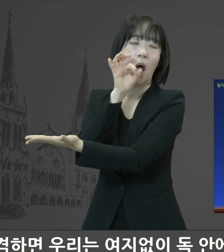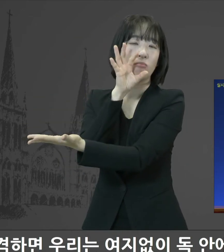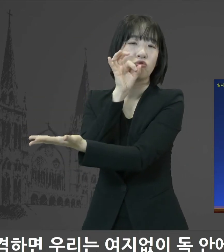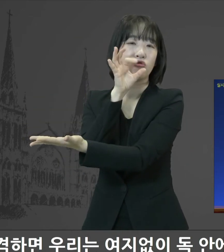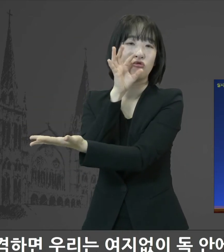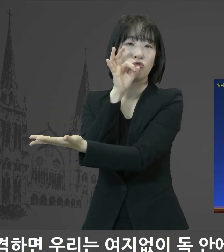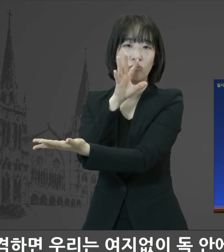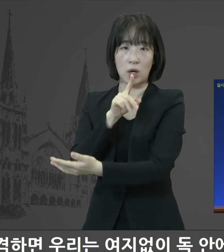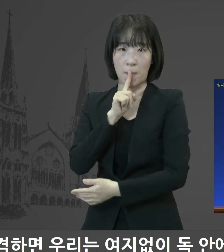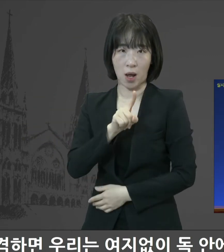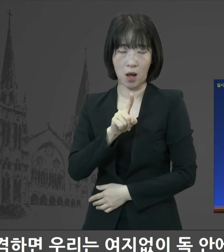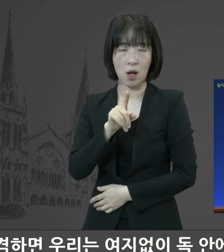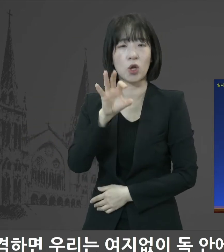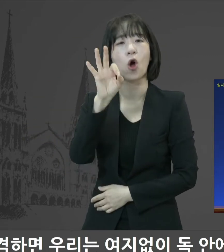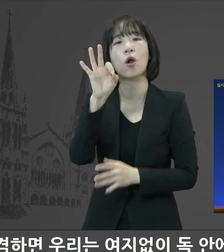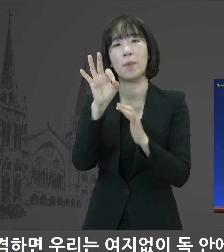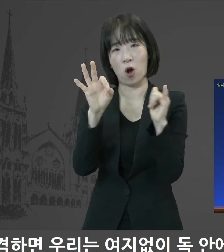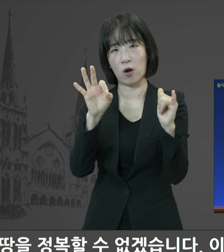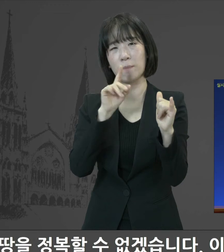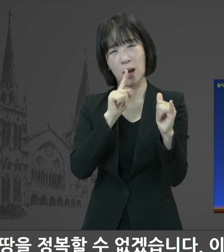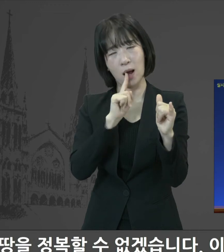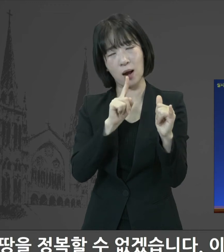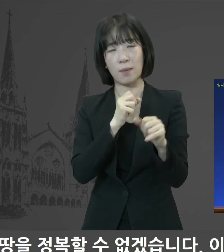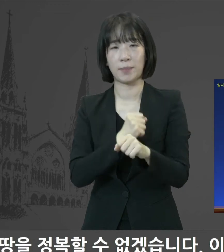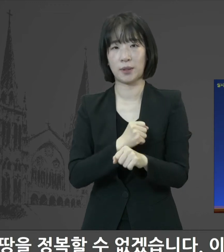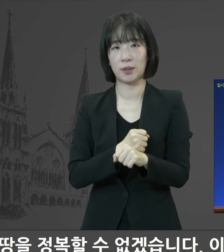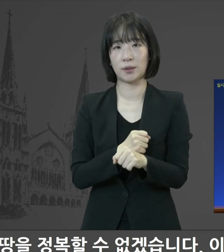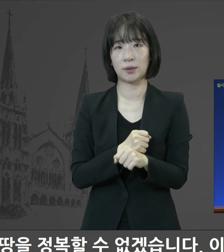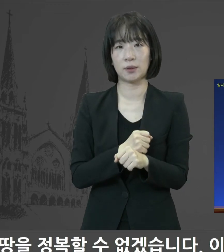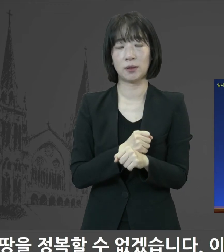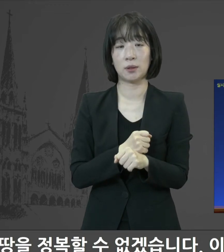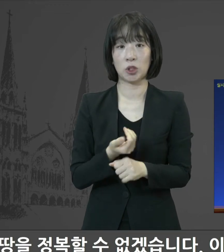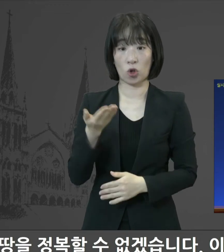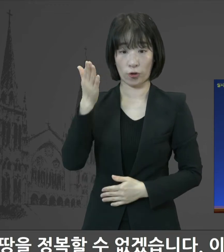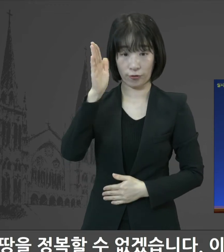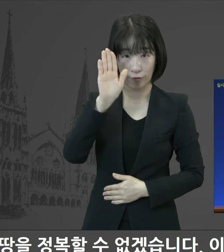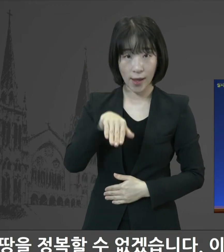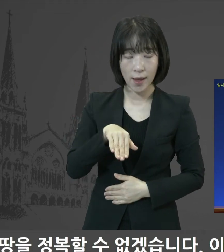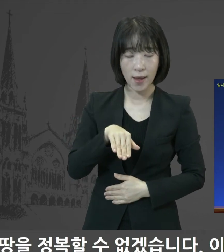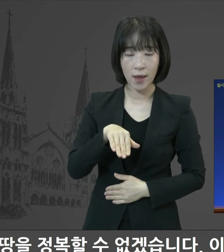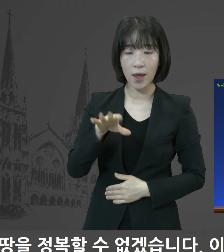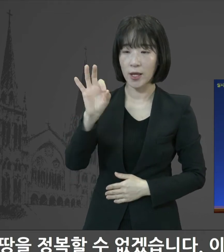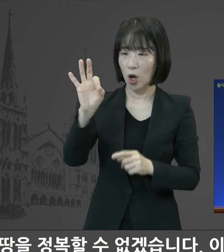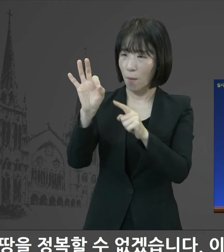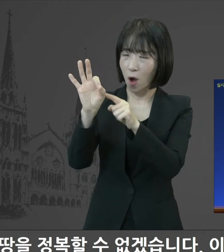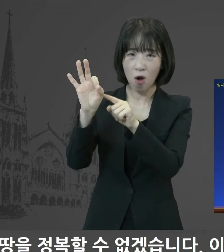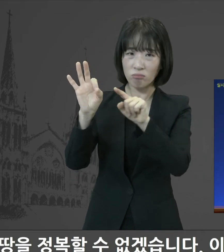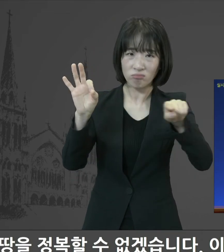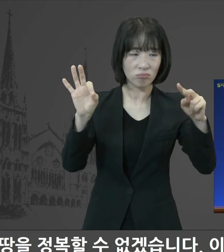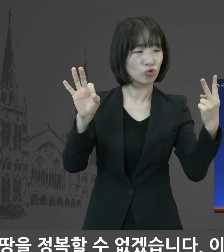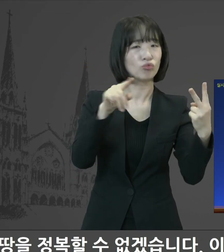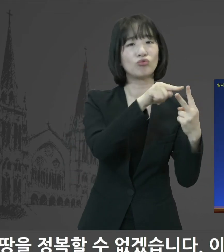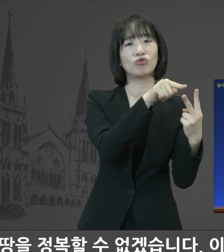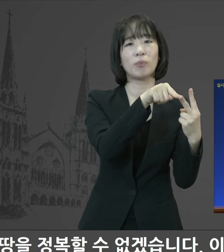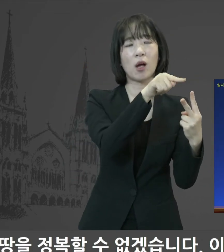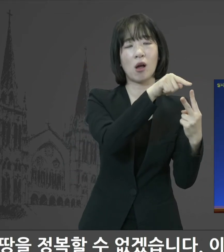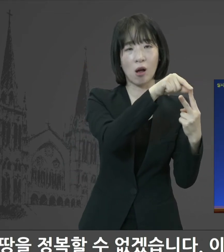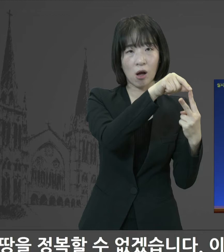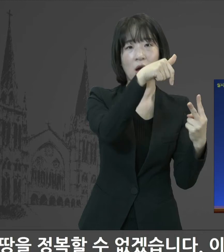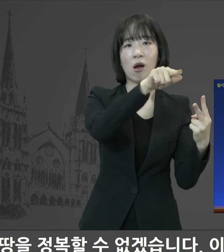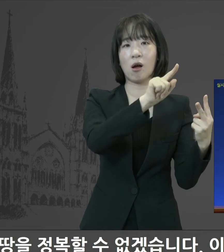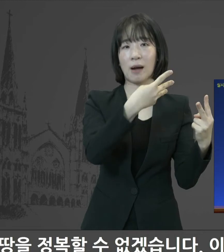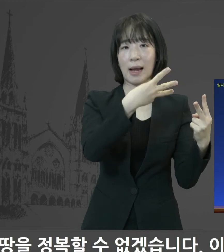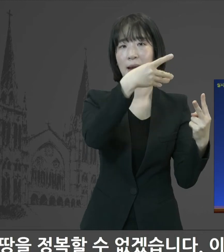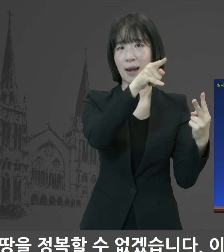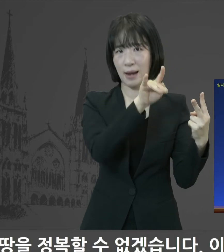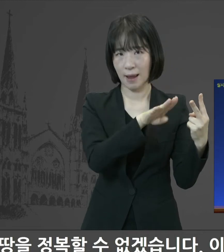이렇게 보고하는 거죠. 30절에 보면 갈렙이 아닙니다. 우리가